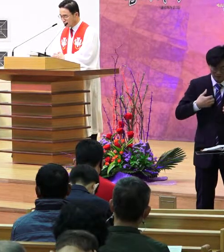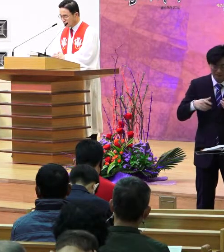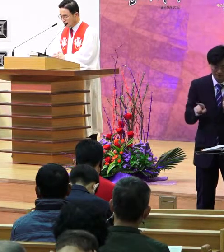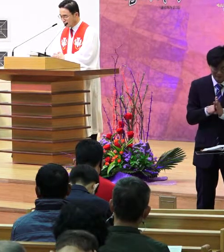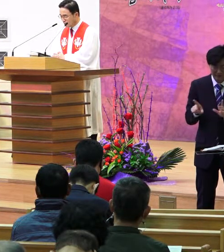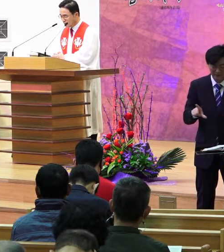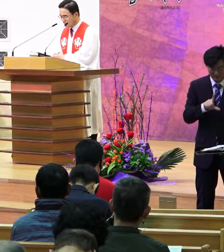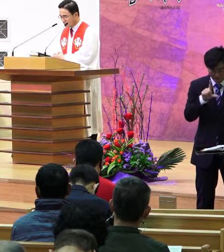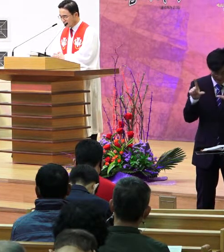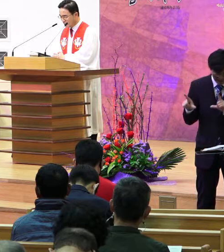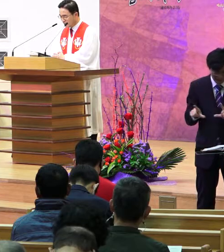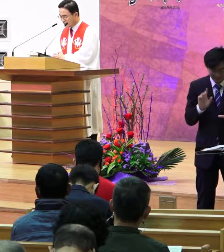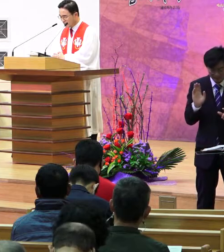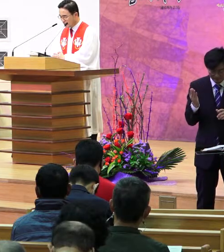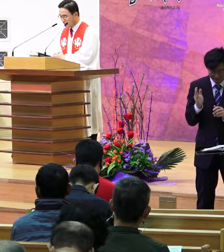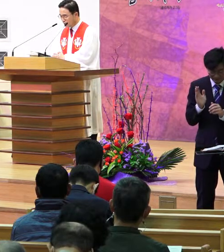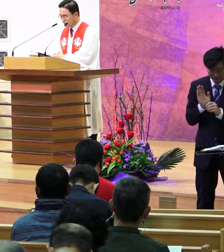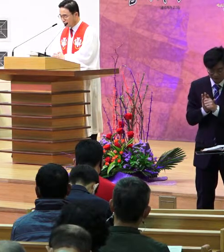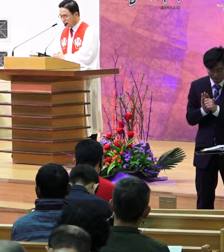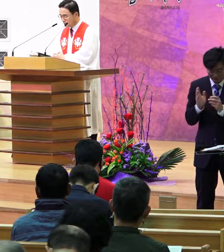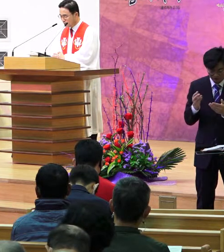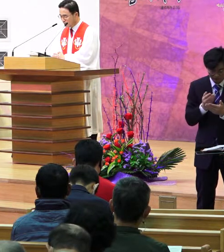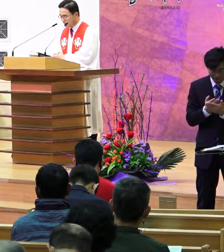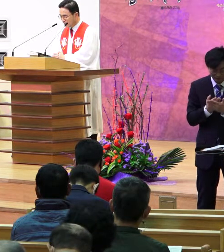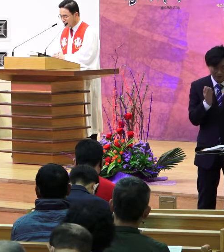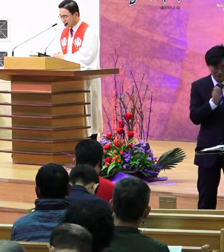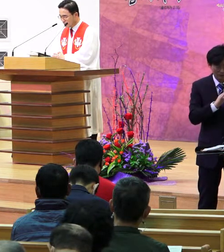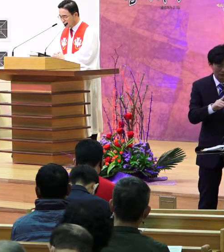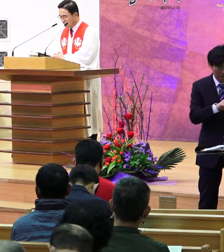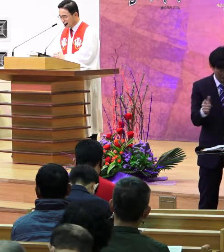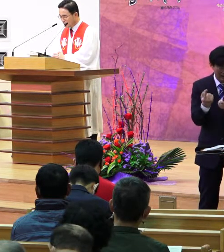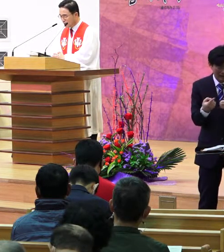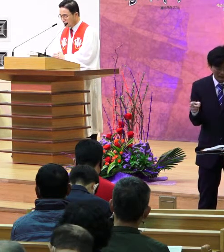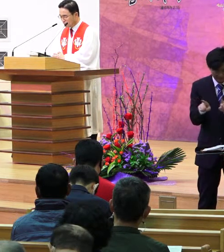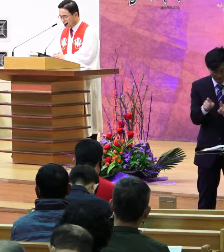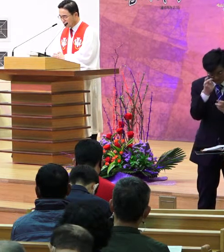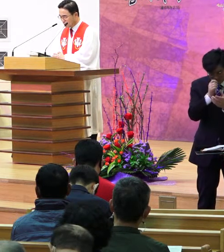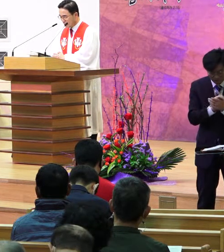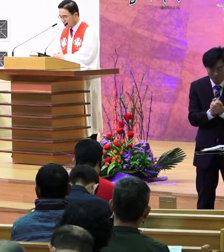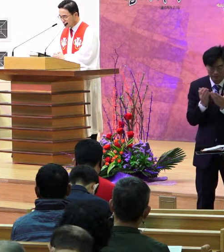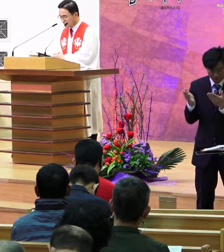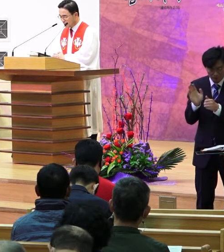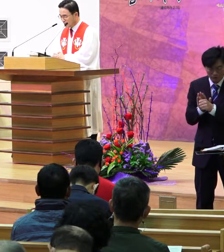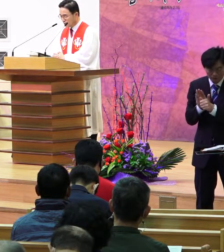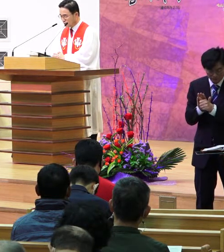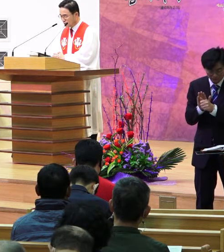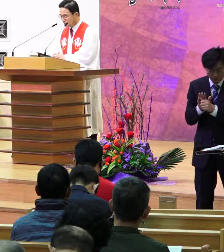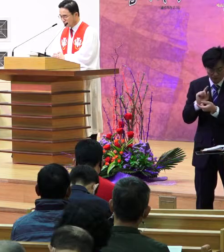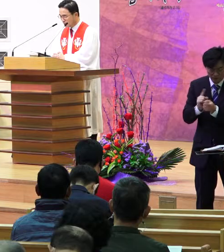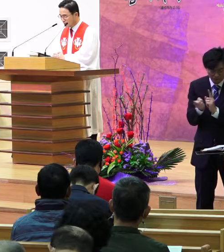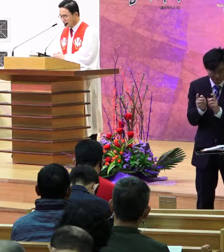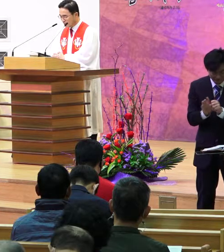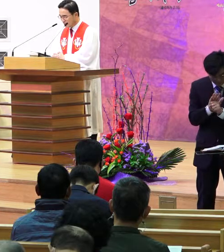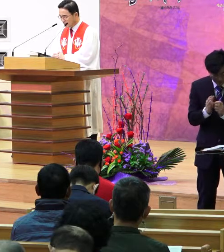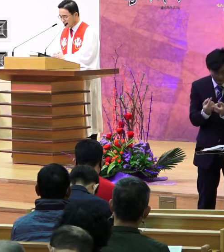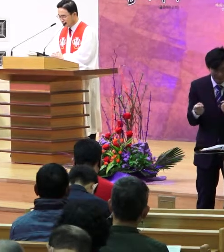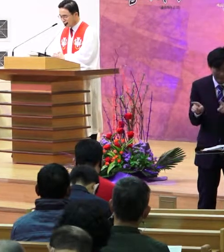함께하여 주시옵소서. 이것에 이 신앙의 길에 우리 온 성도님들이 함께 기도하며 돕고 사랑으로 함께하게 하여